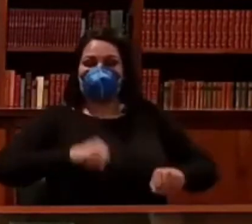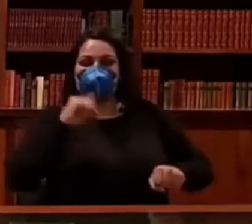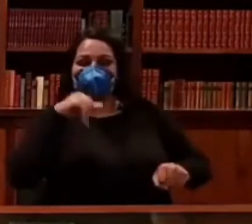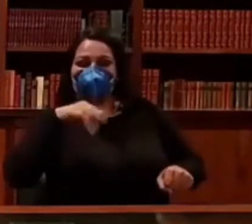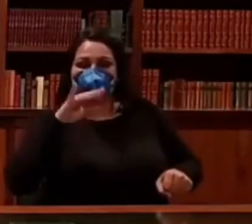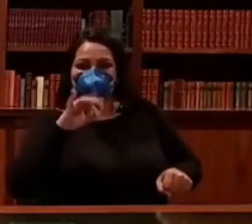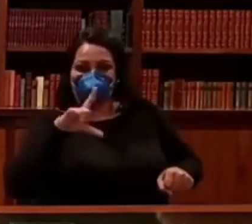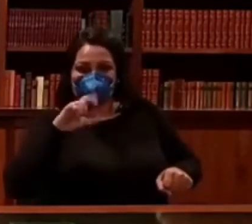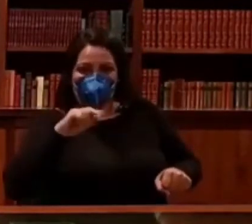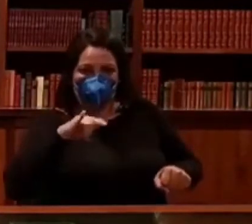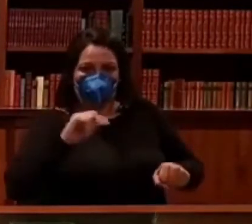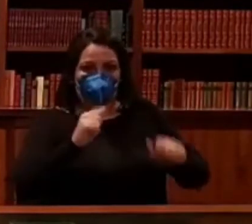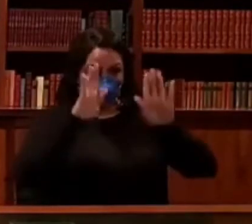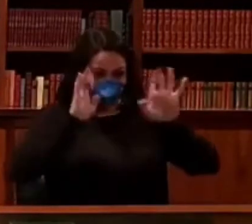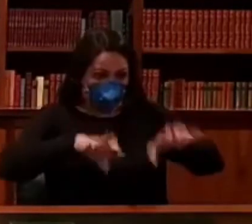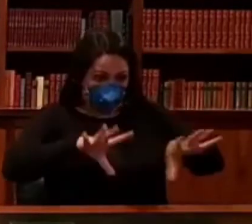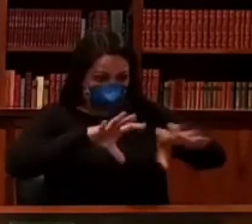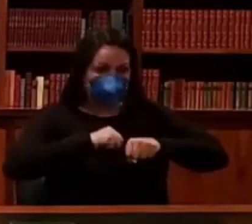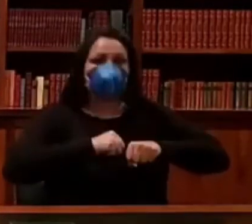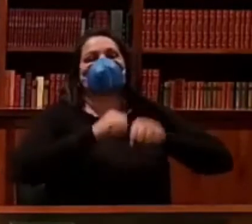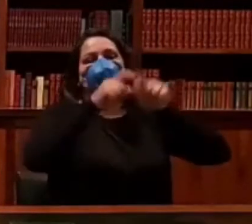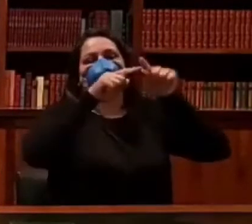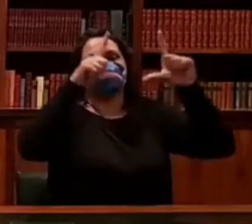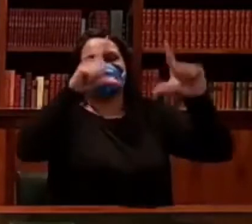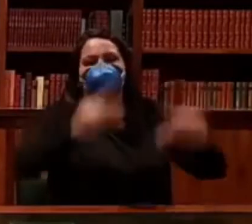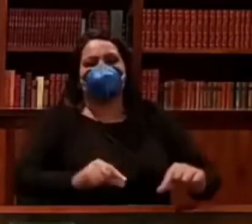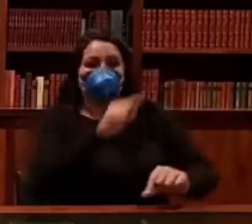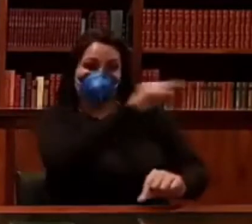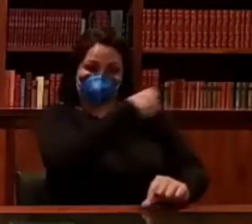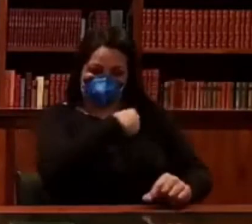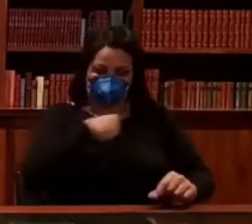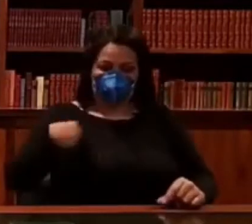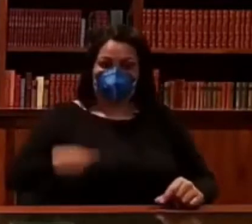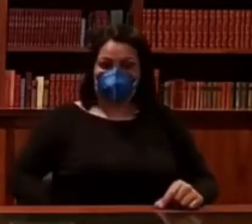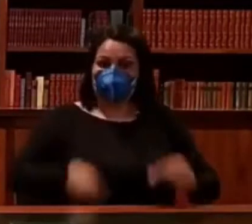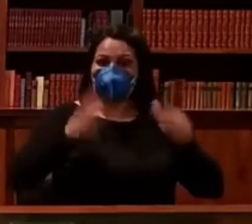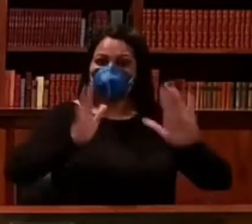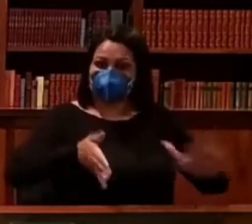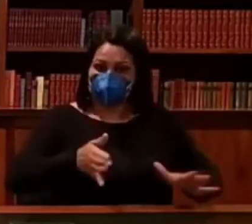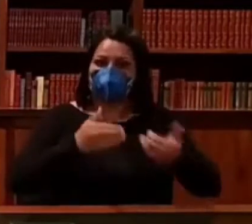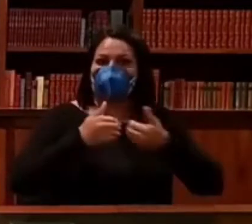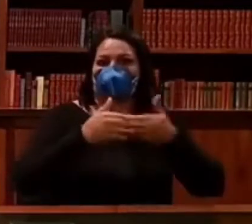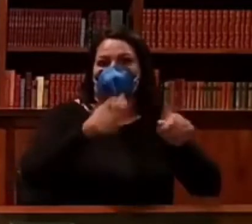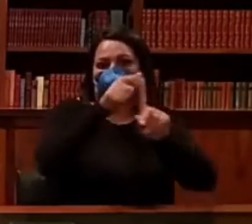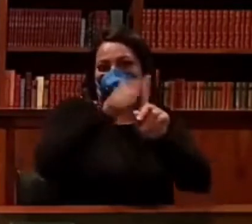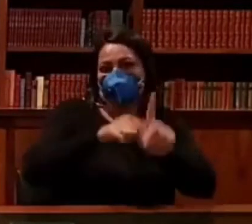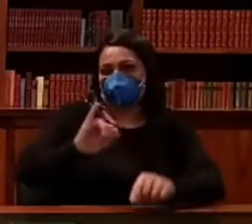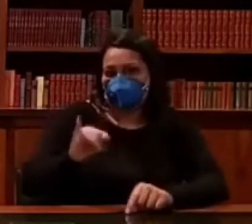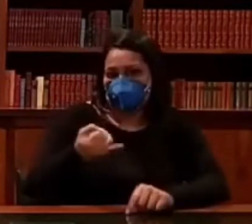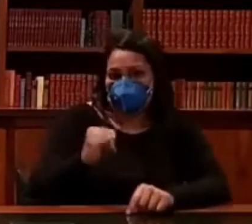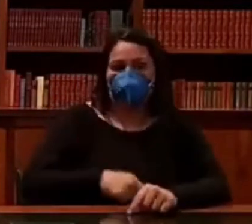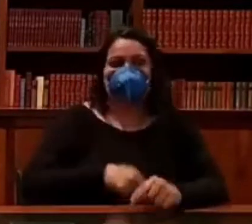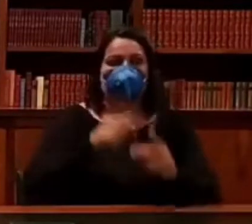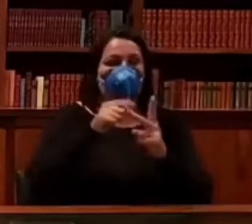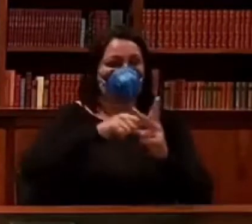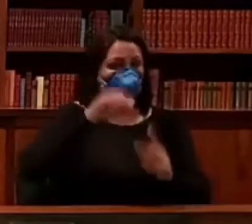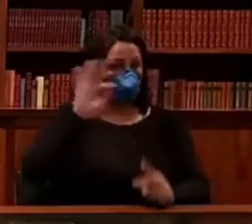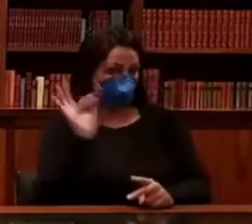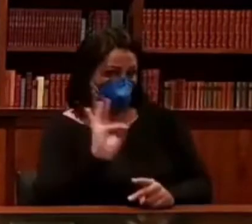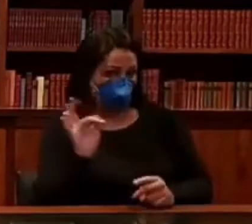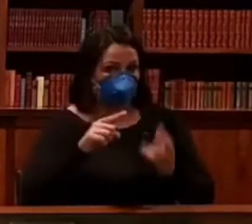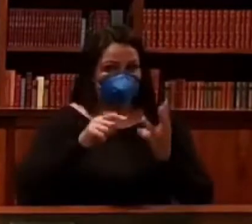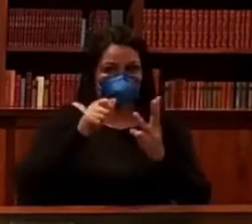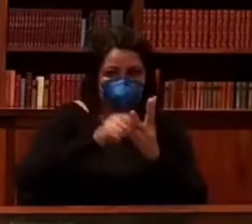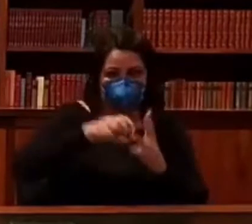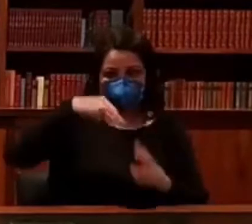China já aconteceu isso? Já aconteceu. Como a China começou a contar a partir de janeiro, fevereiro, março. Só que na China a